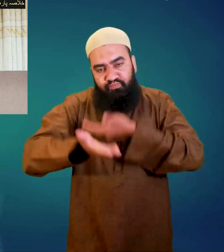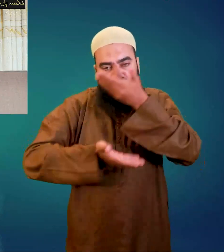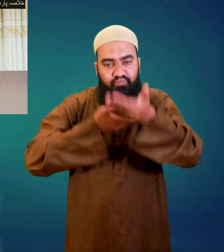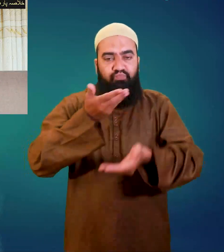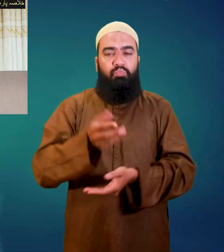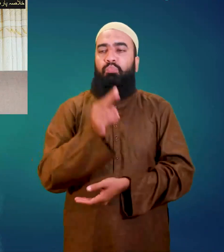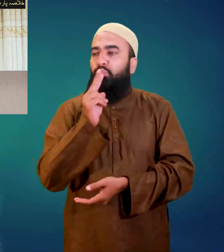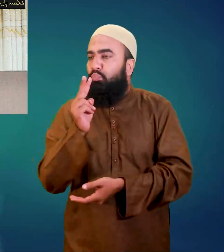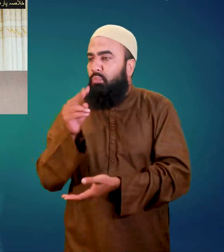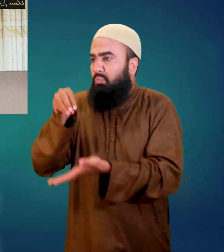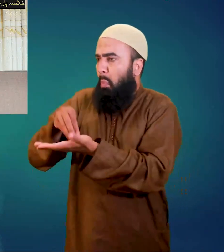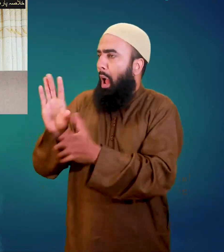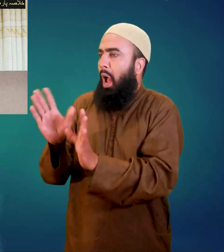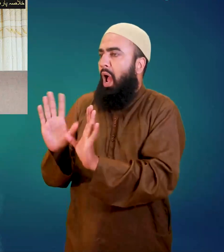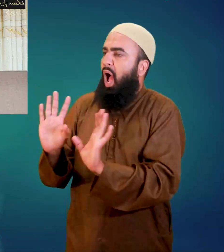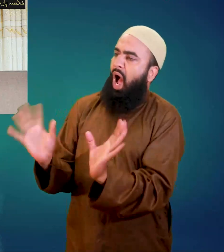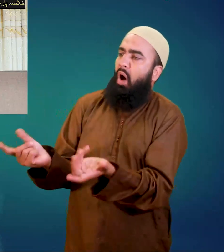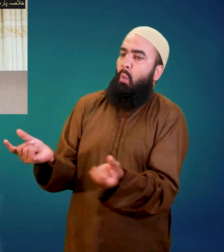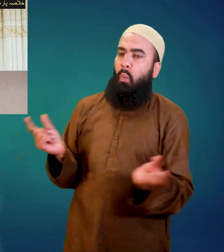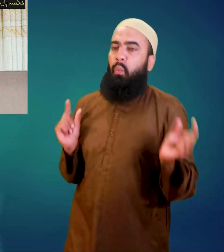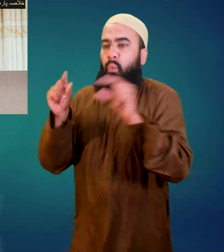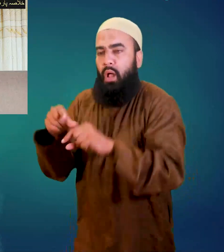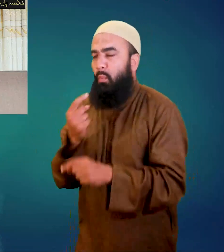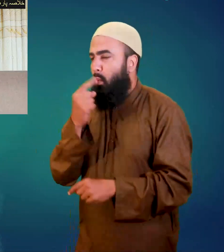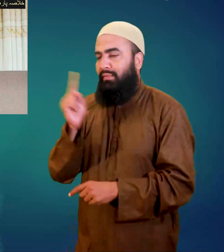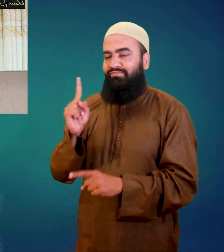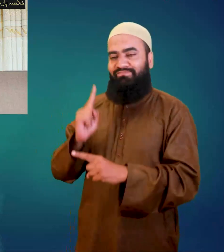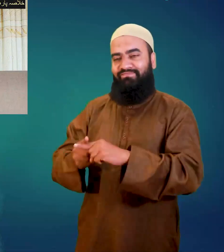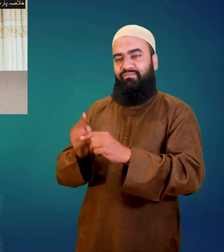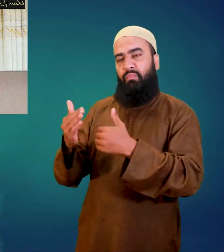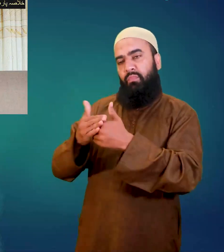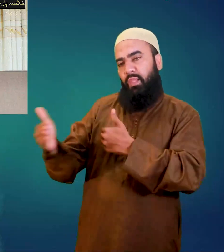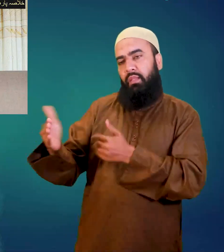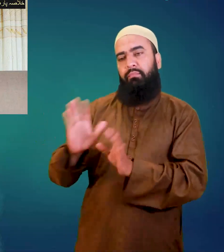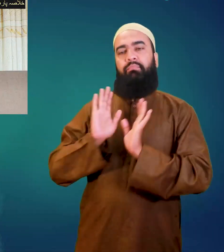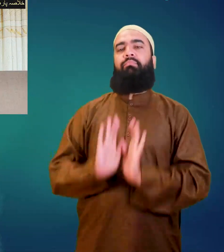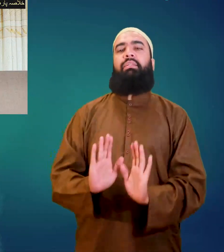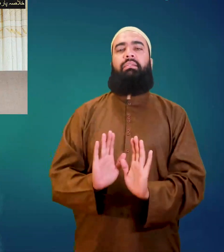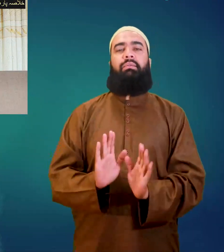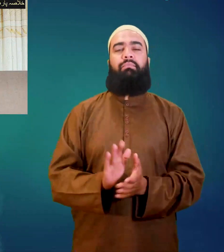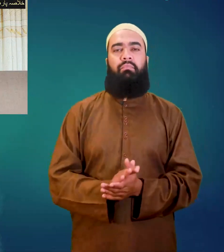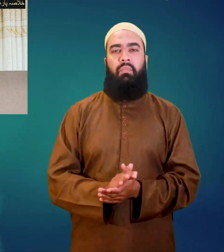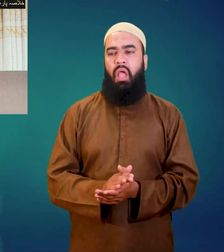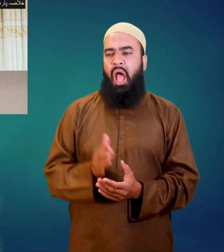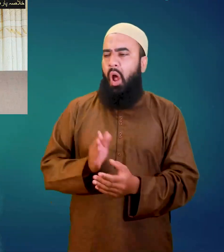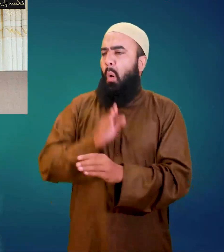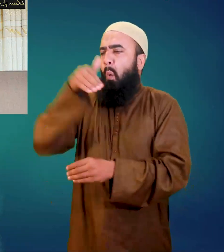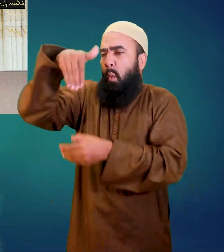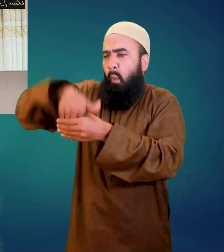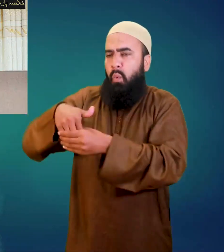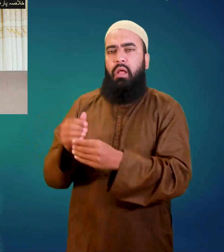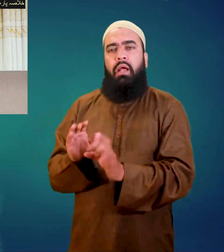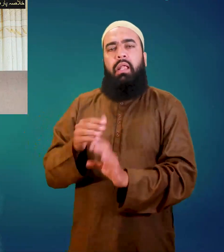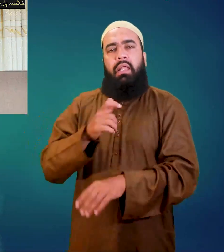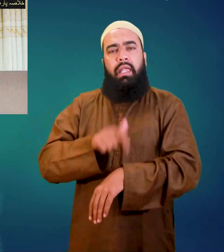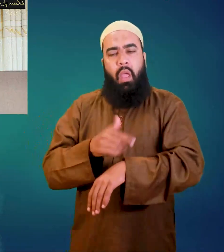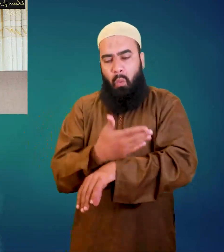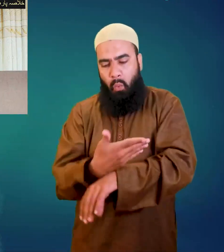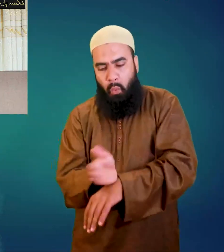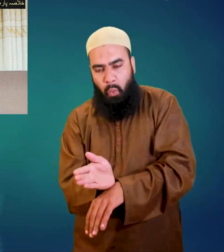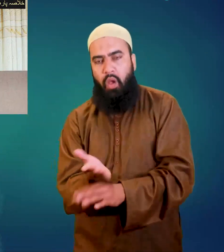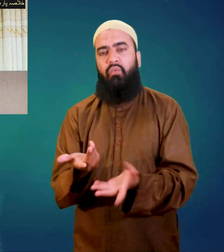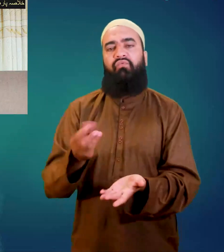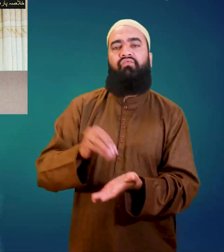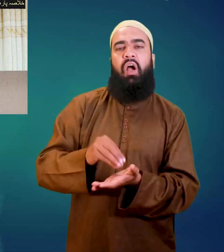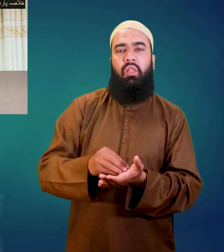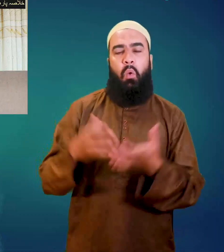پڑنا چاہیے۔ جس میں دین و دنیا کا کوئی فائدہ نہیں، ان چیزوں میں، ان باتوں میں پڑھ کر نہ اپنا وقت ضائع کرے نہ